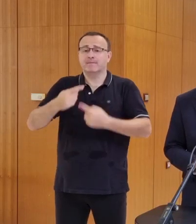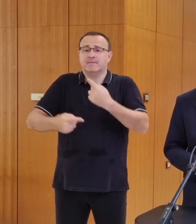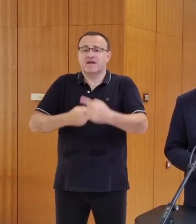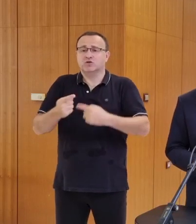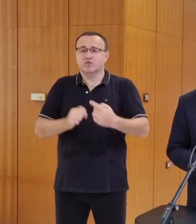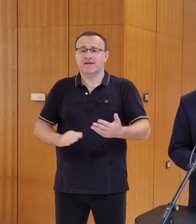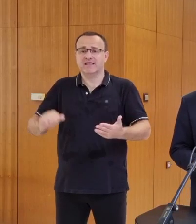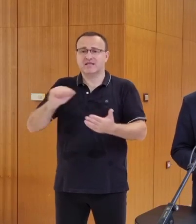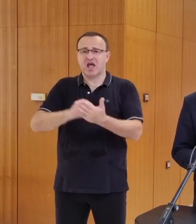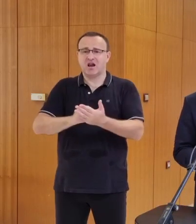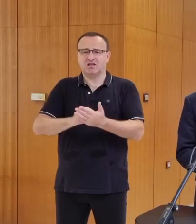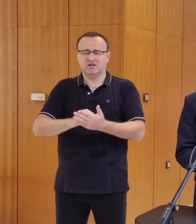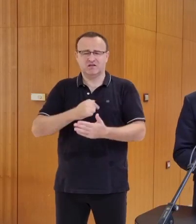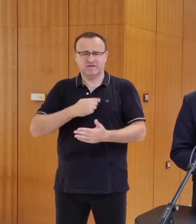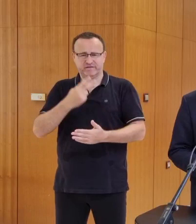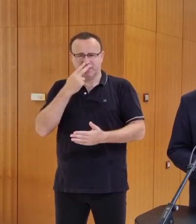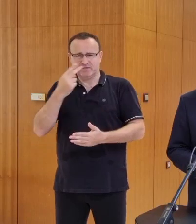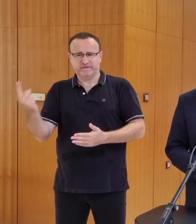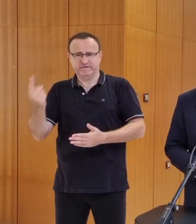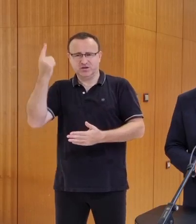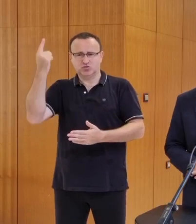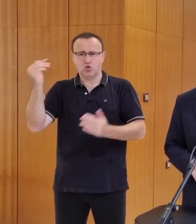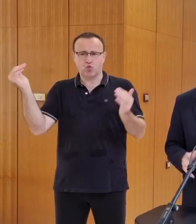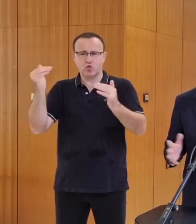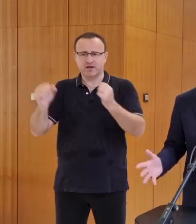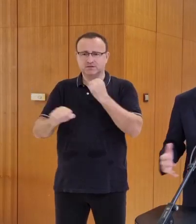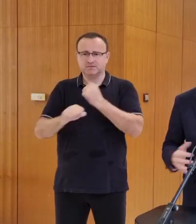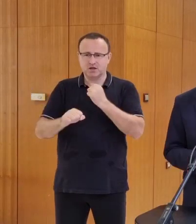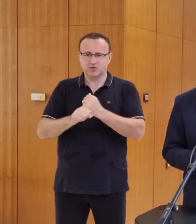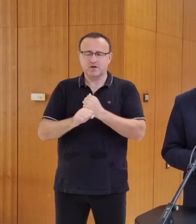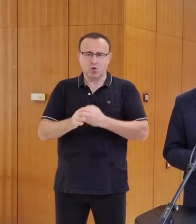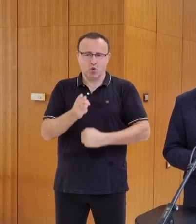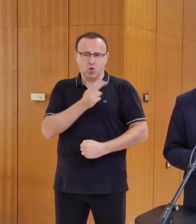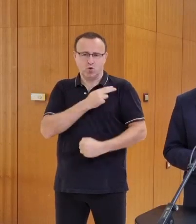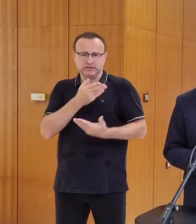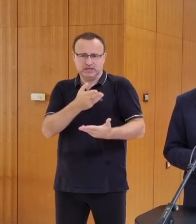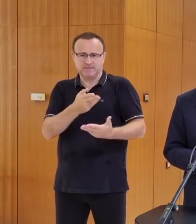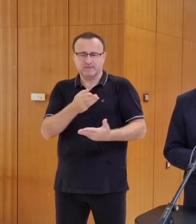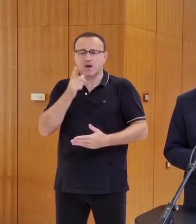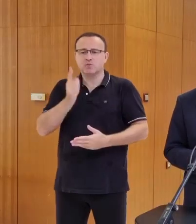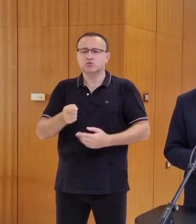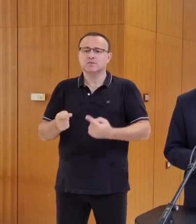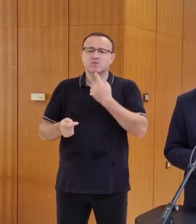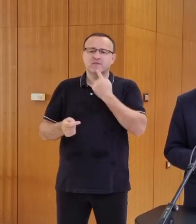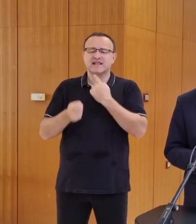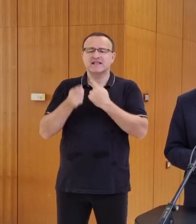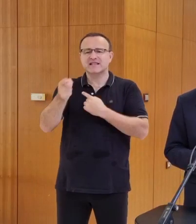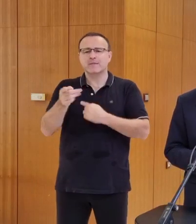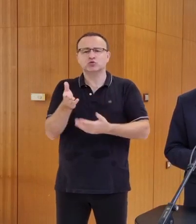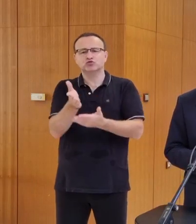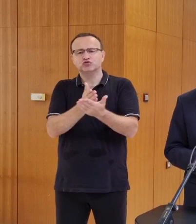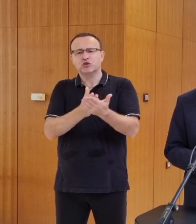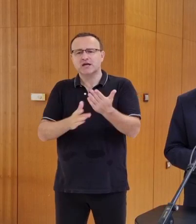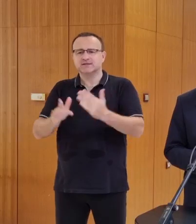na adekvátnej vysokej úrovni, čiže to sme ocenili. A zase musíme tiež povedať, že sú tam aj časti, ktoré sa